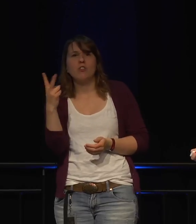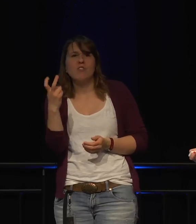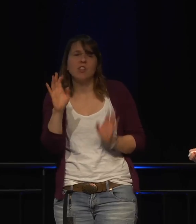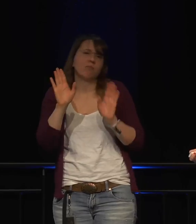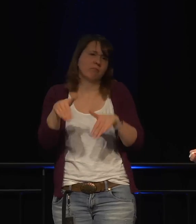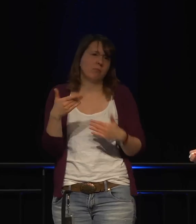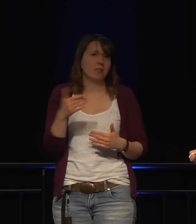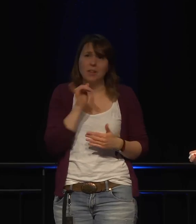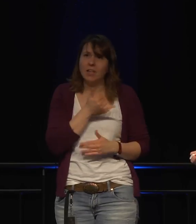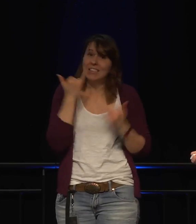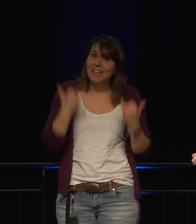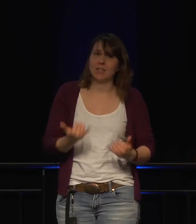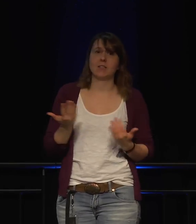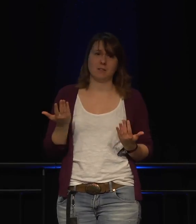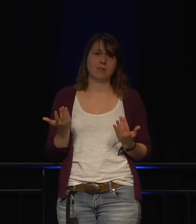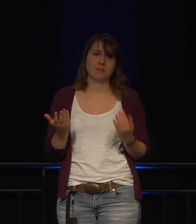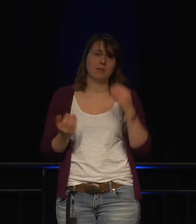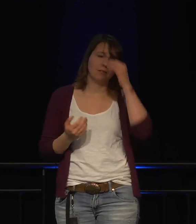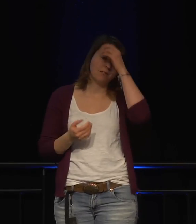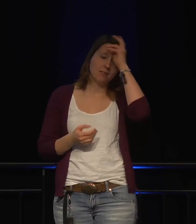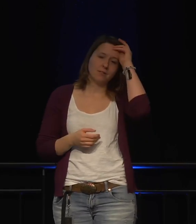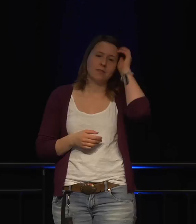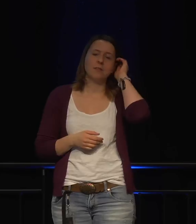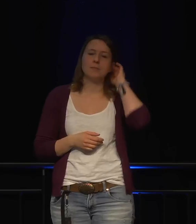2020. Así que, Mirai